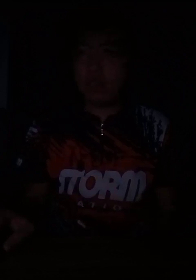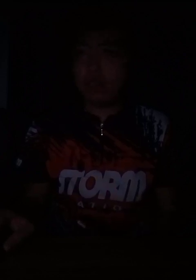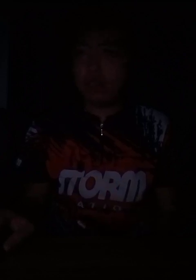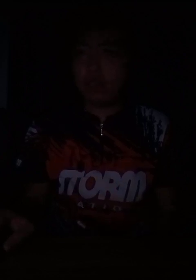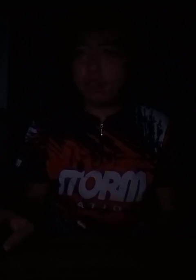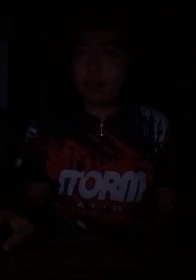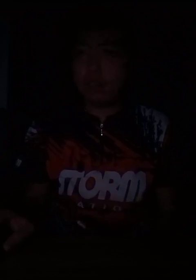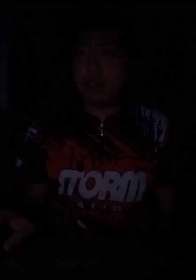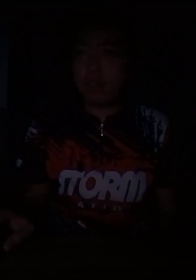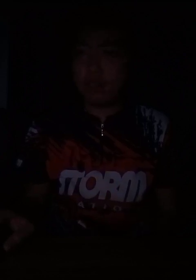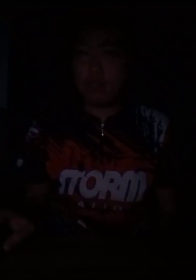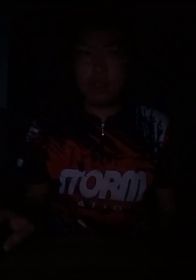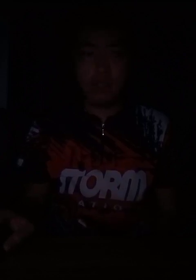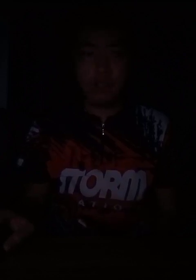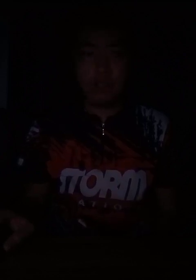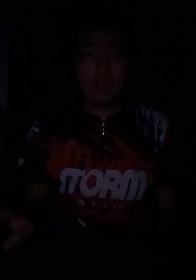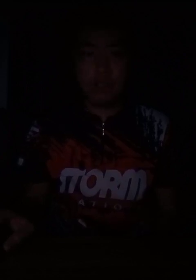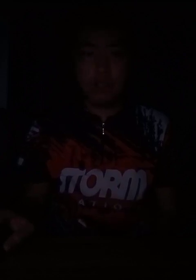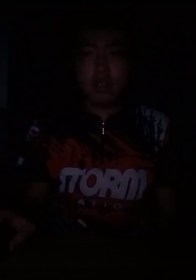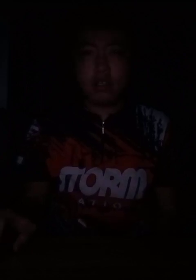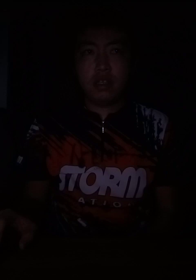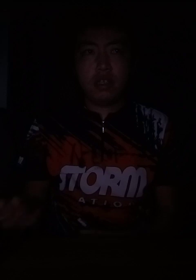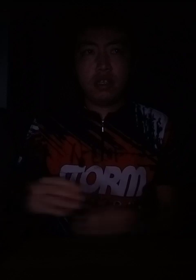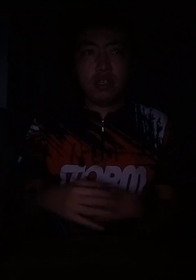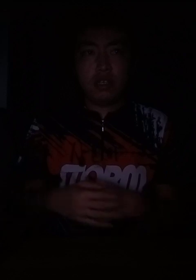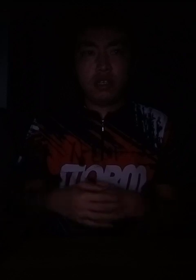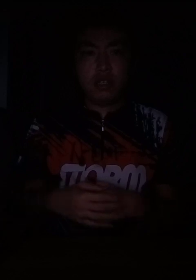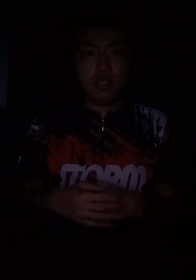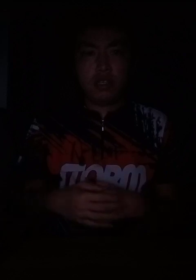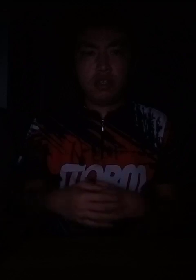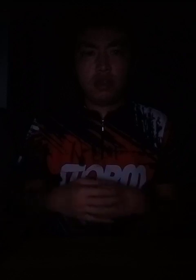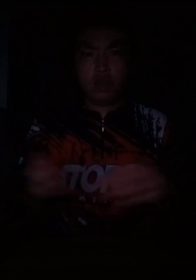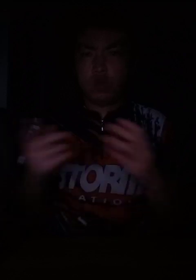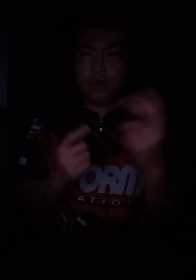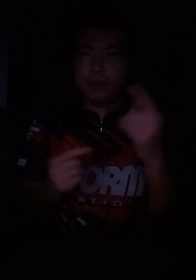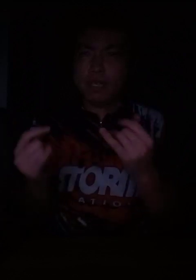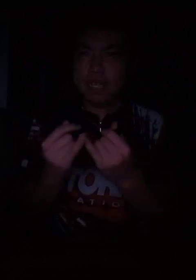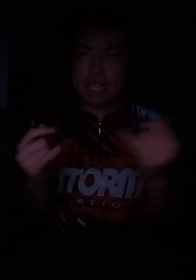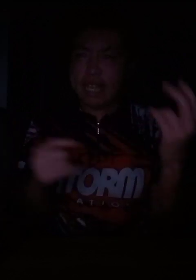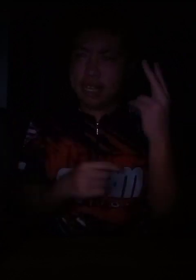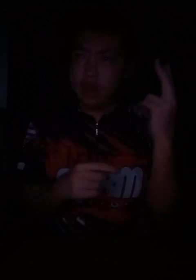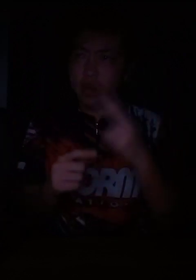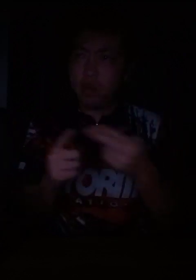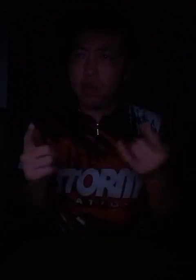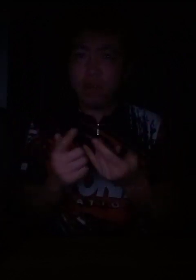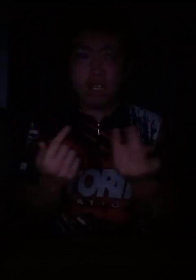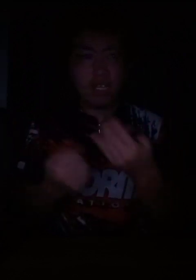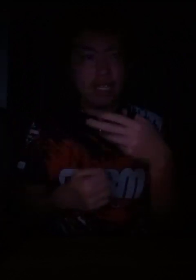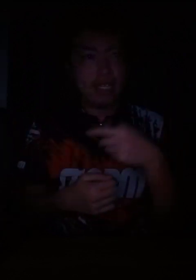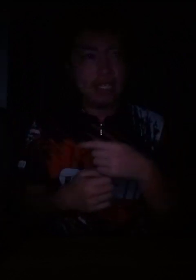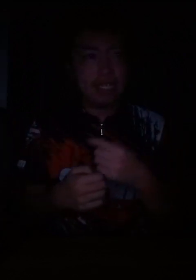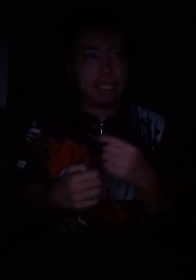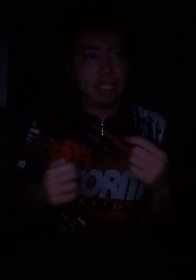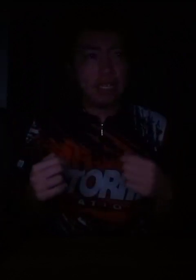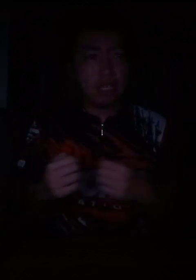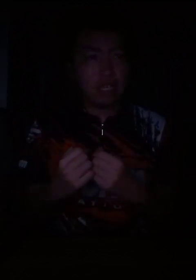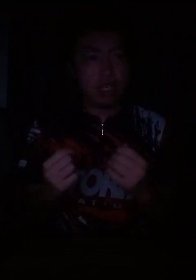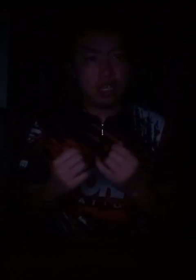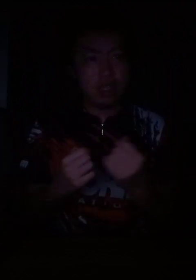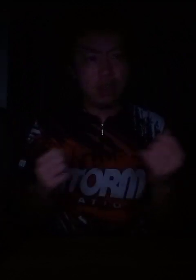천무금의 맛이 끝까지 간다면 손석희 JTBC 사장과 프리랜서 기자 사이에 벌어진 폭행 공방이